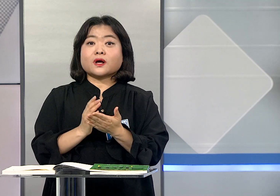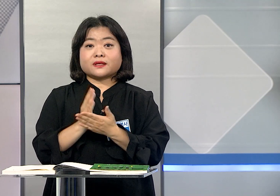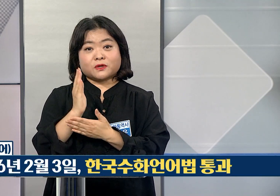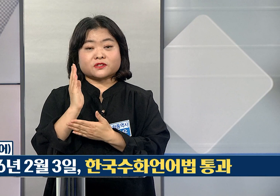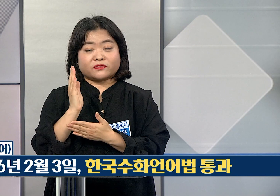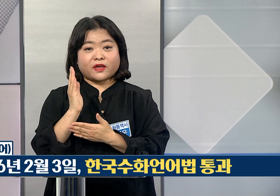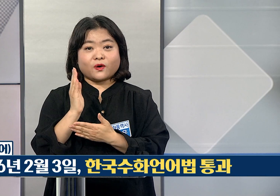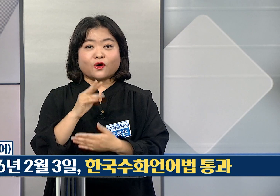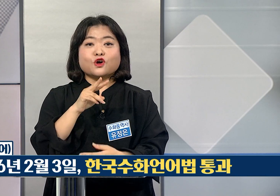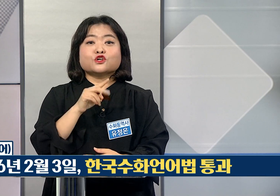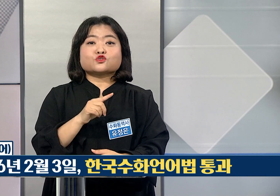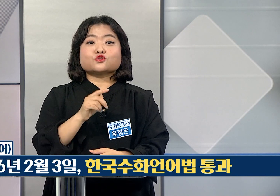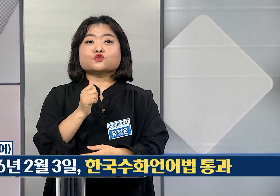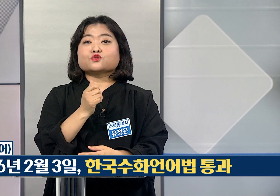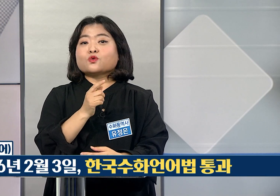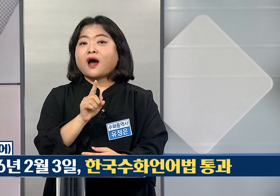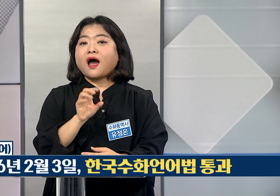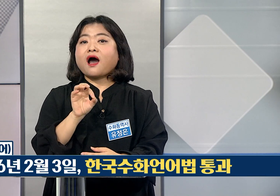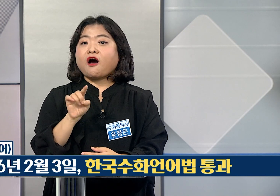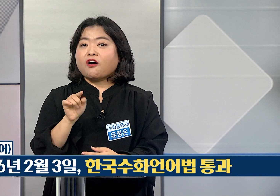수화언어법이 통과되면서인데요.